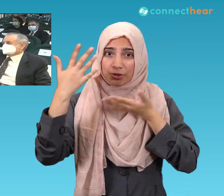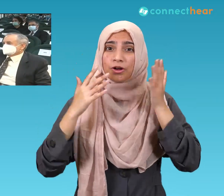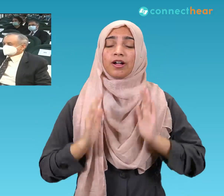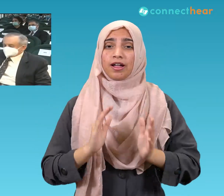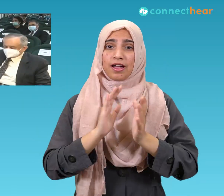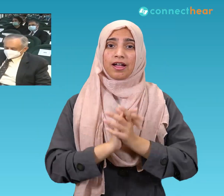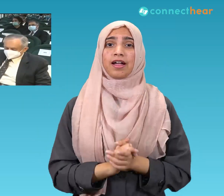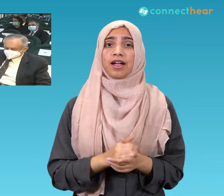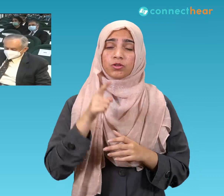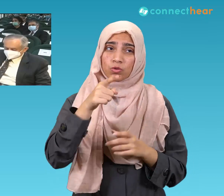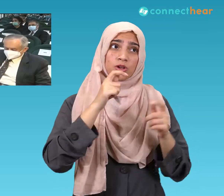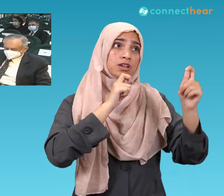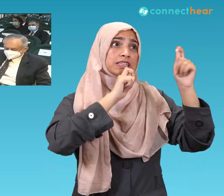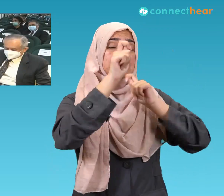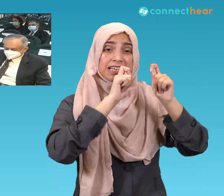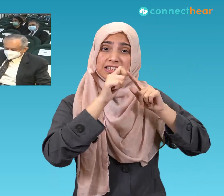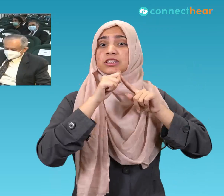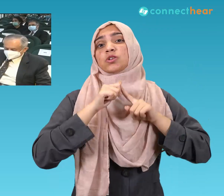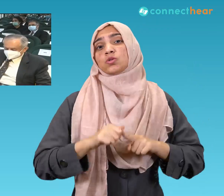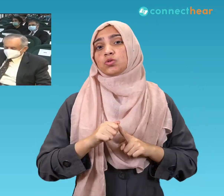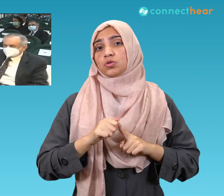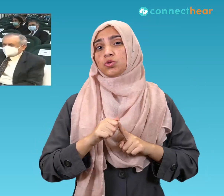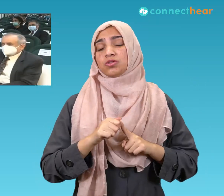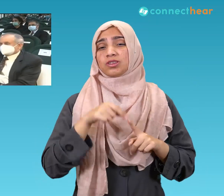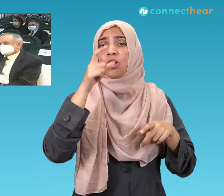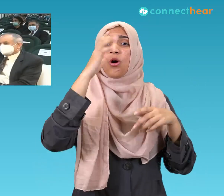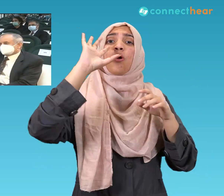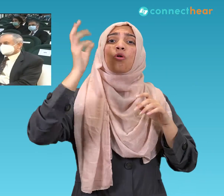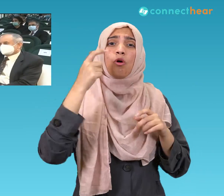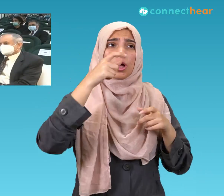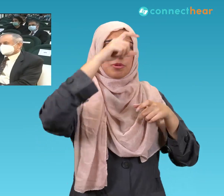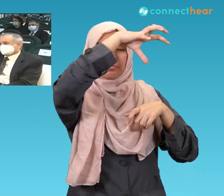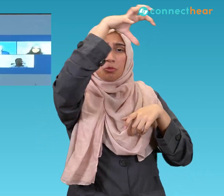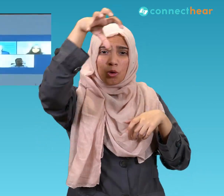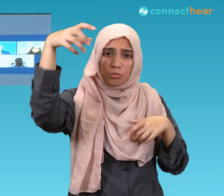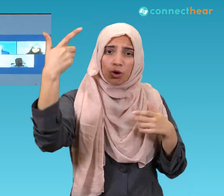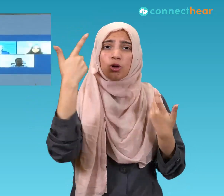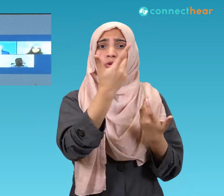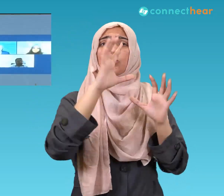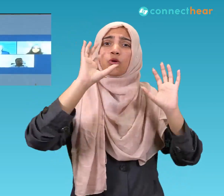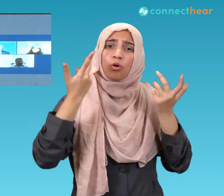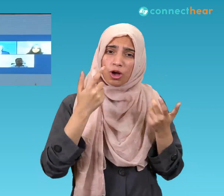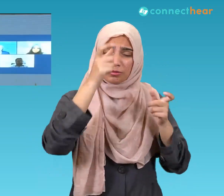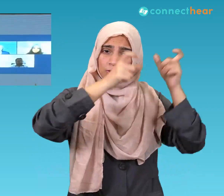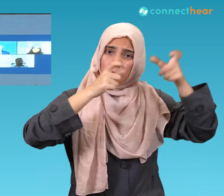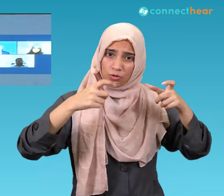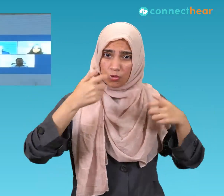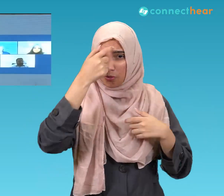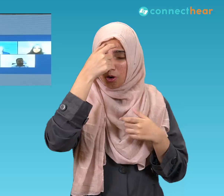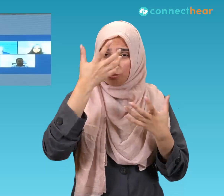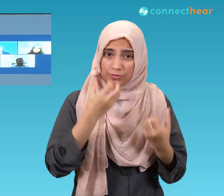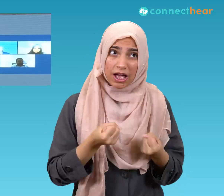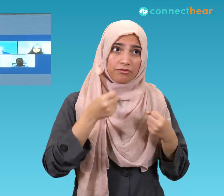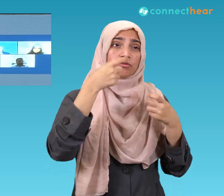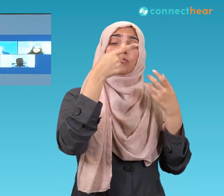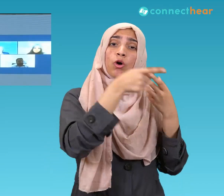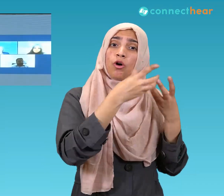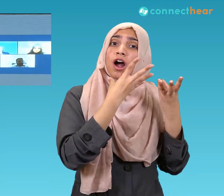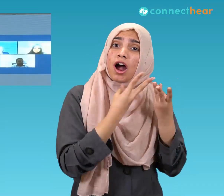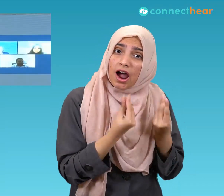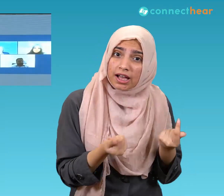ہولڈرز ہیں, اور ان کی جو بھی چھوٹی چھوٹی رکاوٹیں ہوں آپ کے پاس سیل ہونا چاہیے اسٹیٹ بینک پہ, جس کی صرف اس